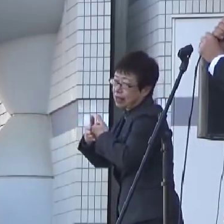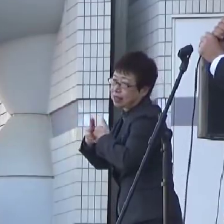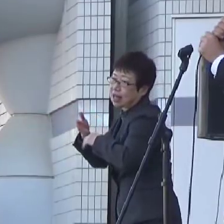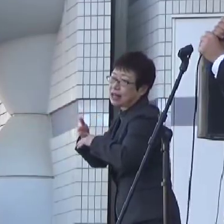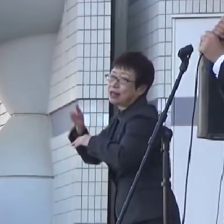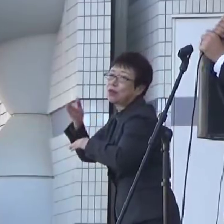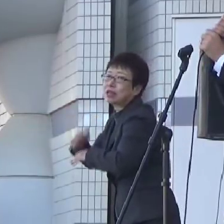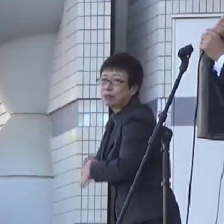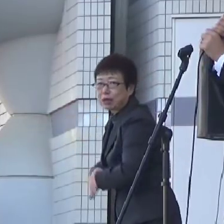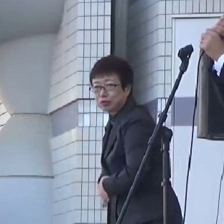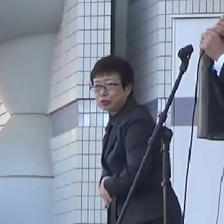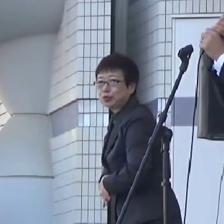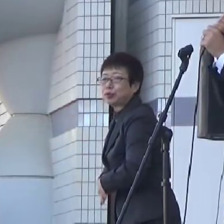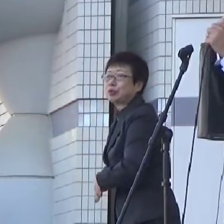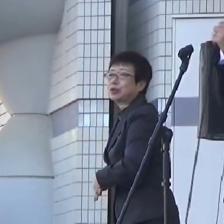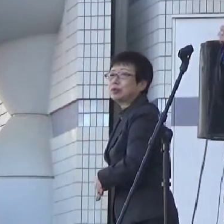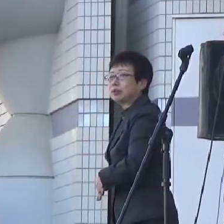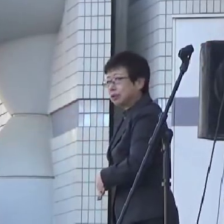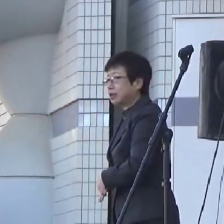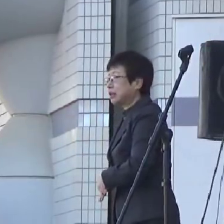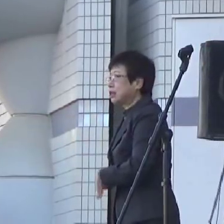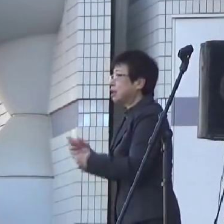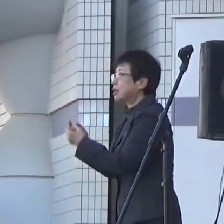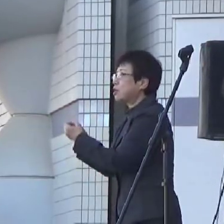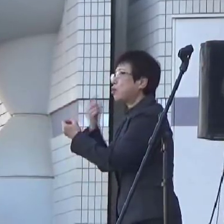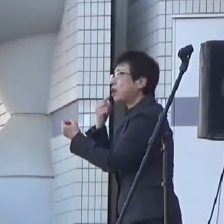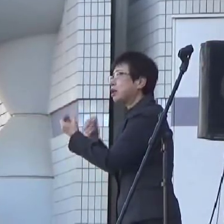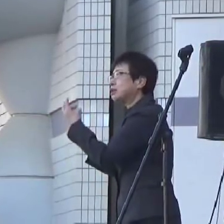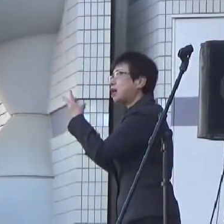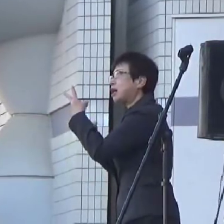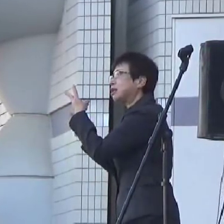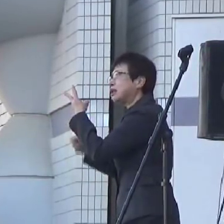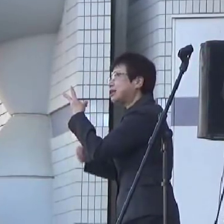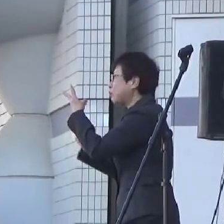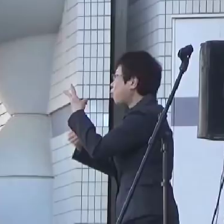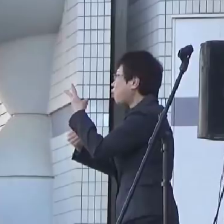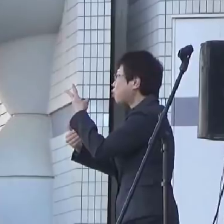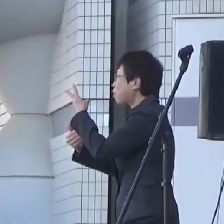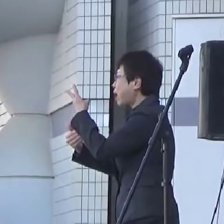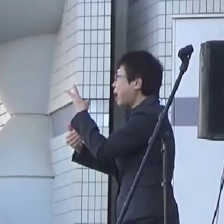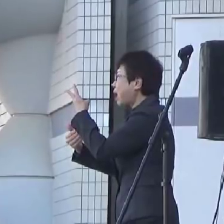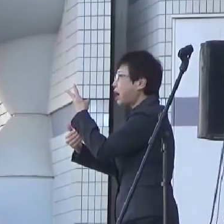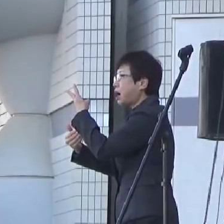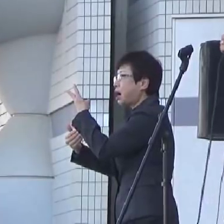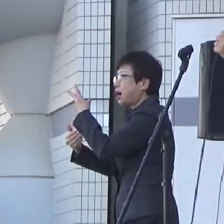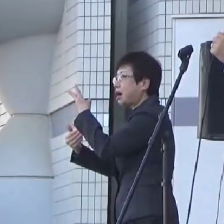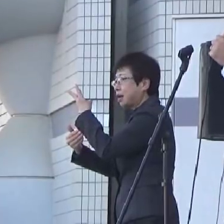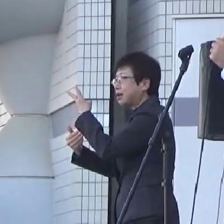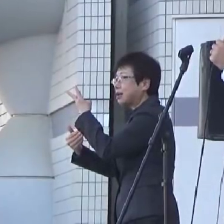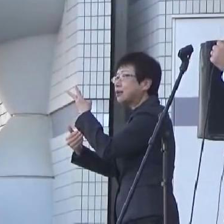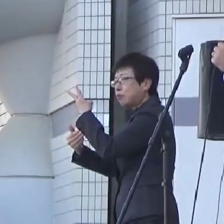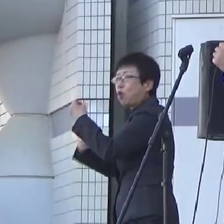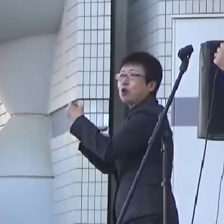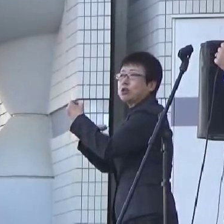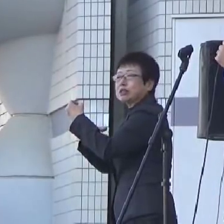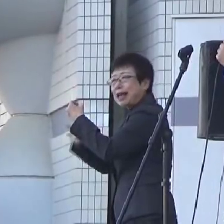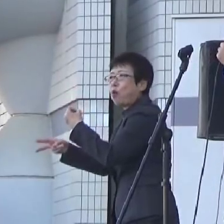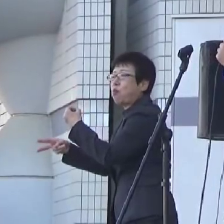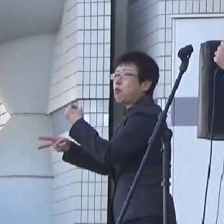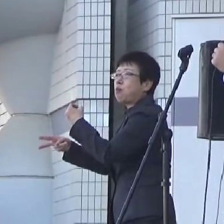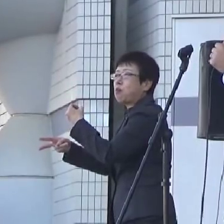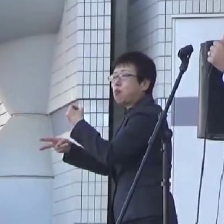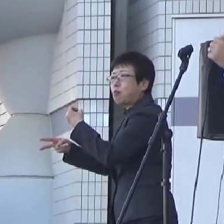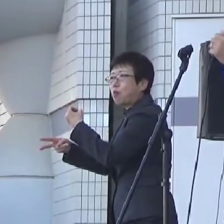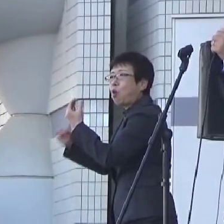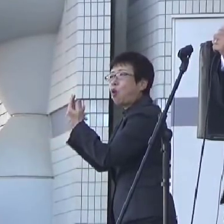。去年3月の9日に原発ゼロ基本